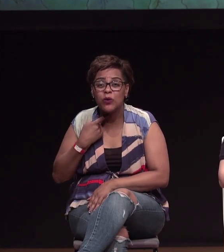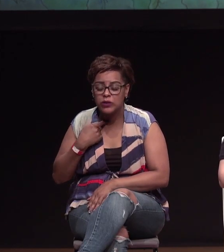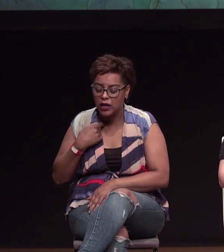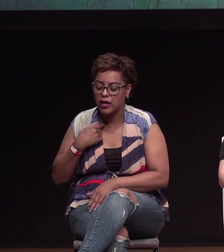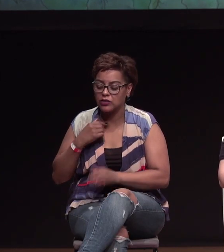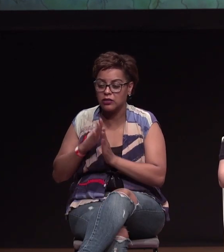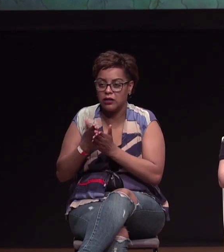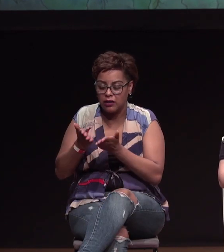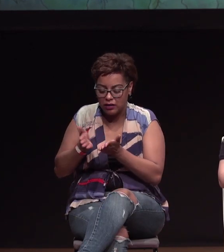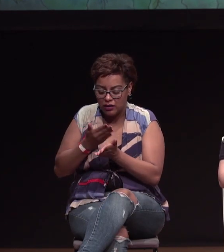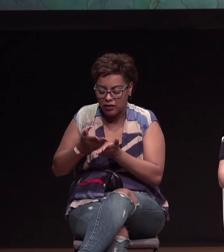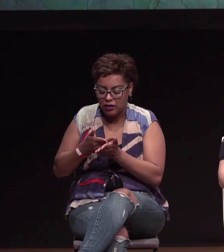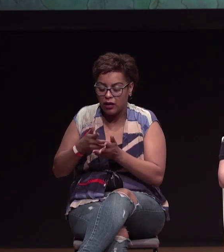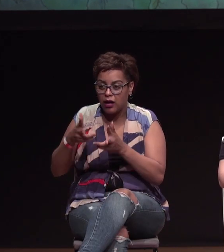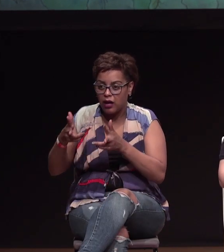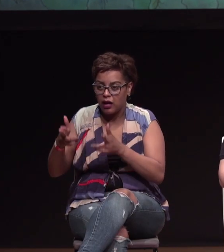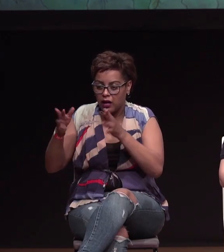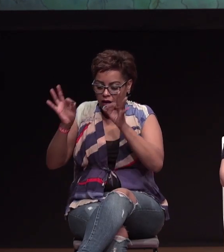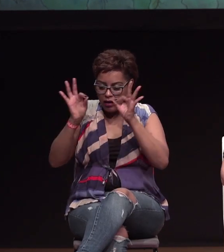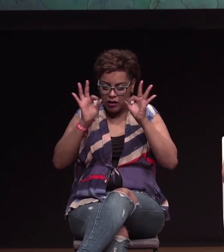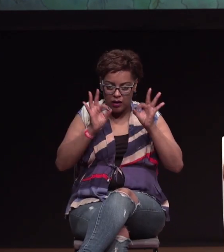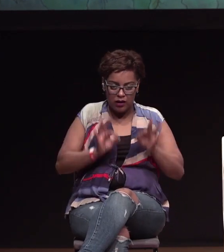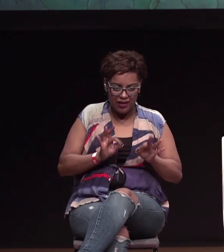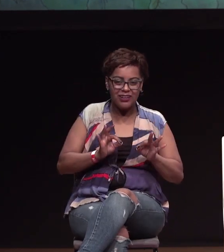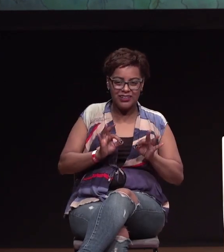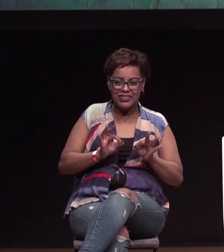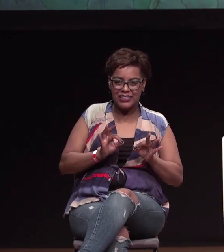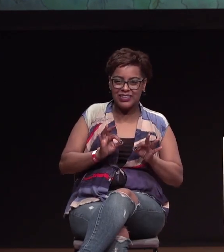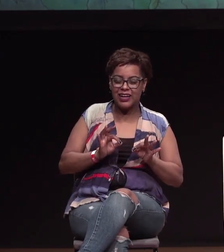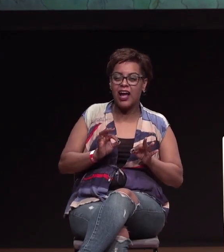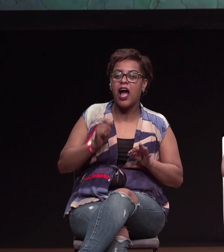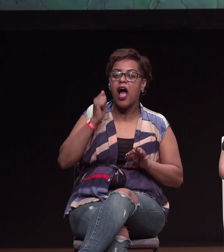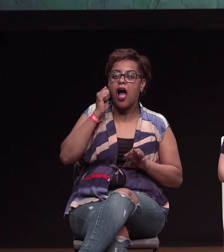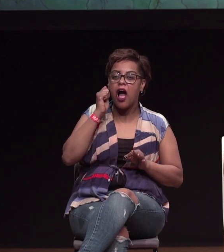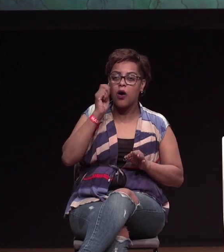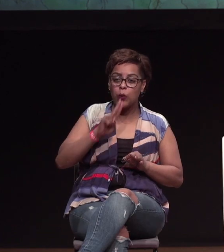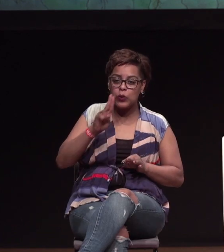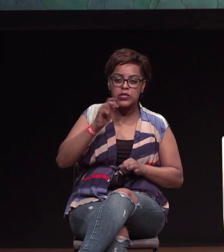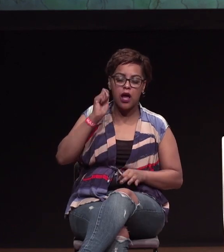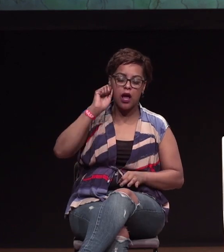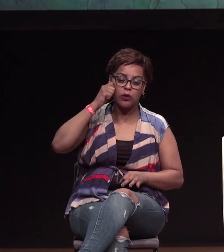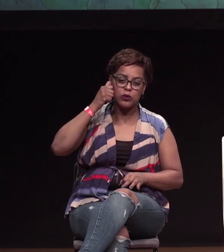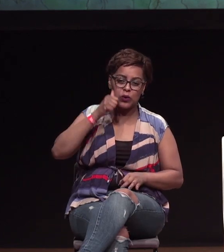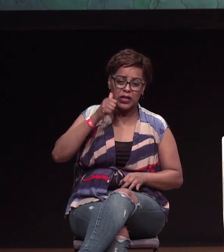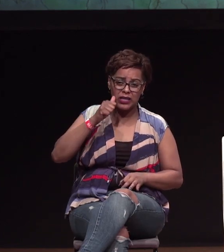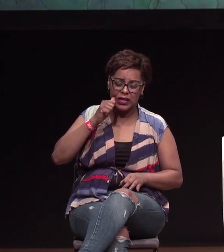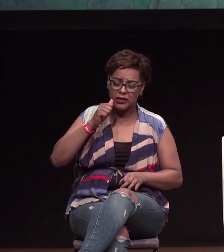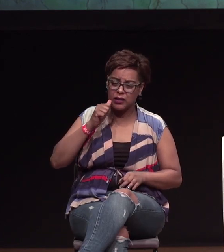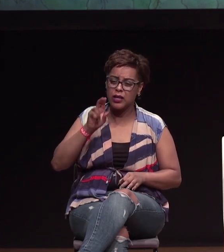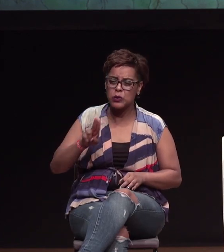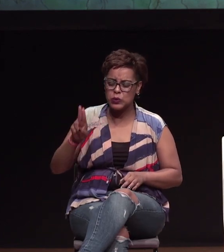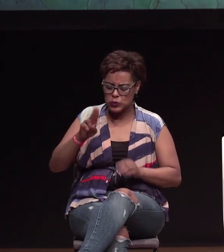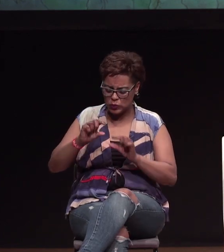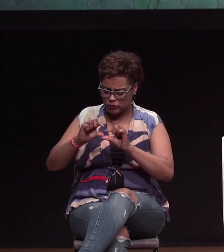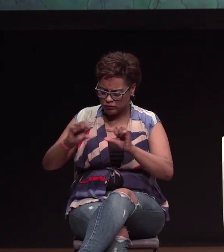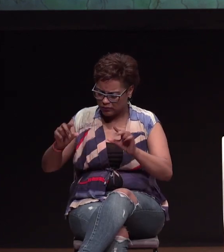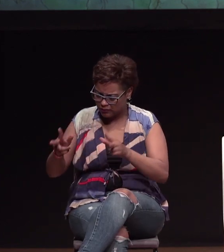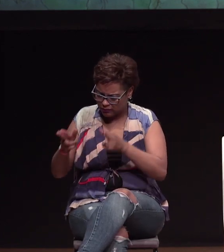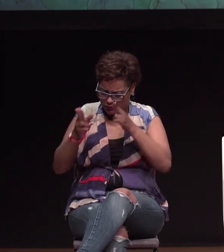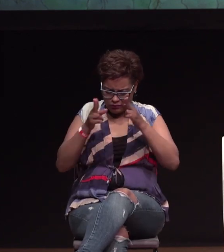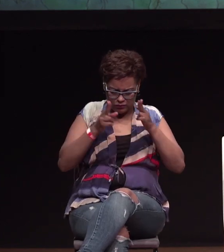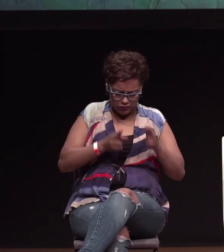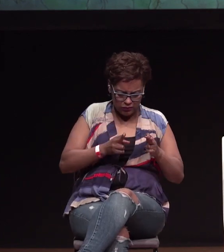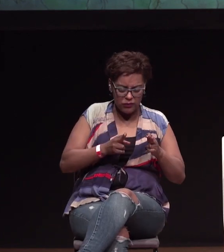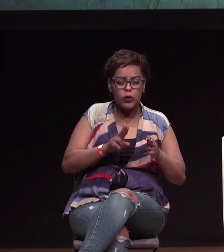estava falando, e aí alguém sugeriu para ele e ele me citou. Só que citou de uma forma, assim, ele escreveu umas